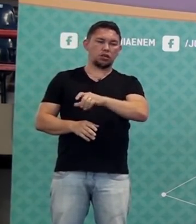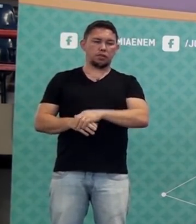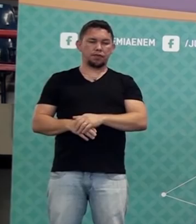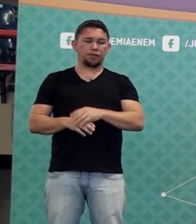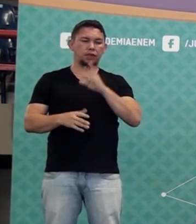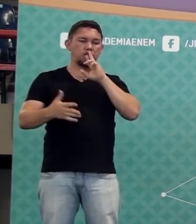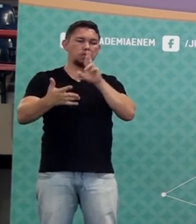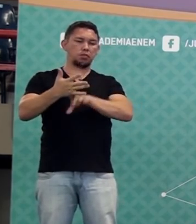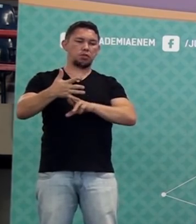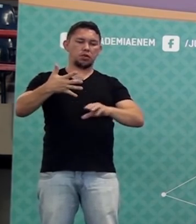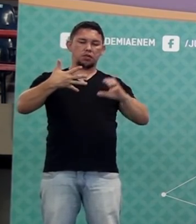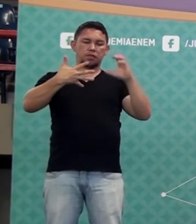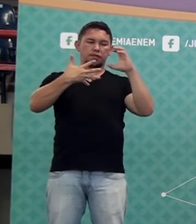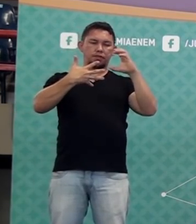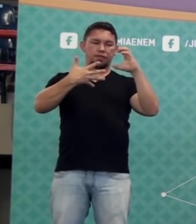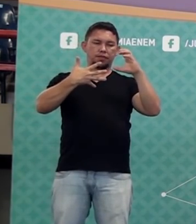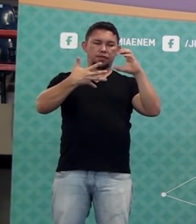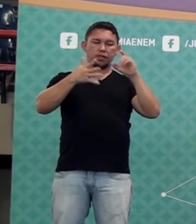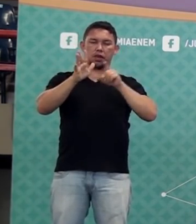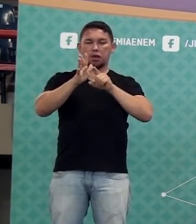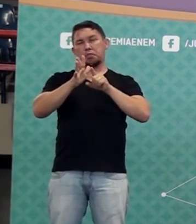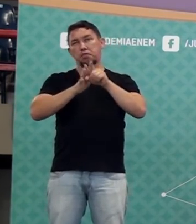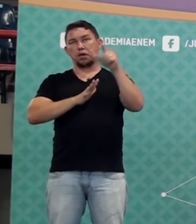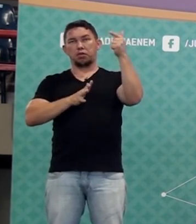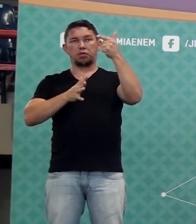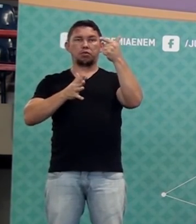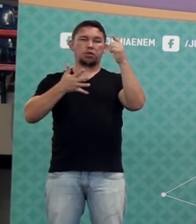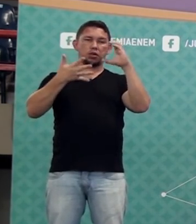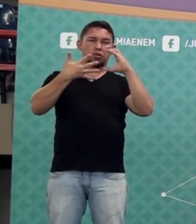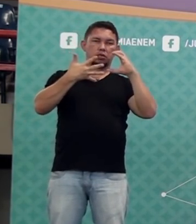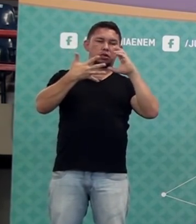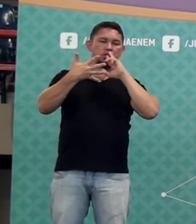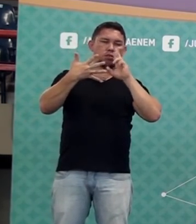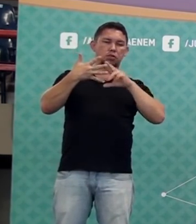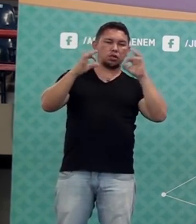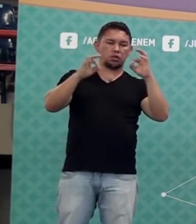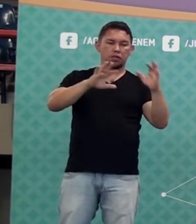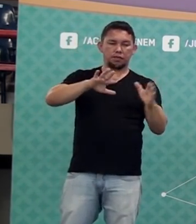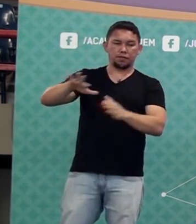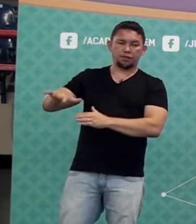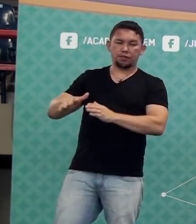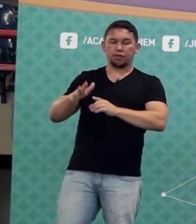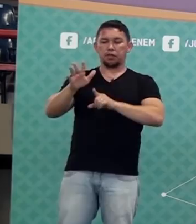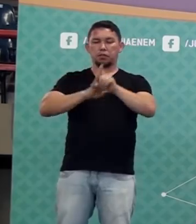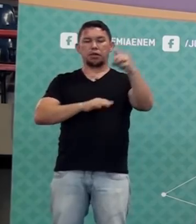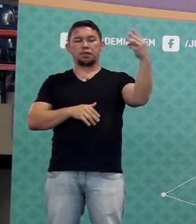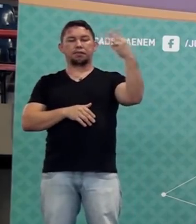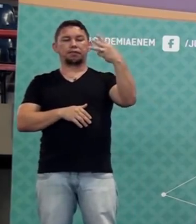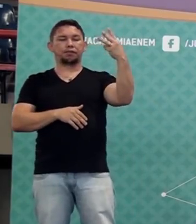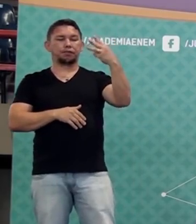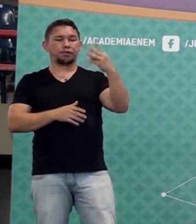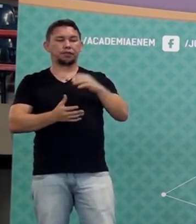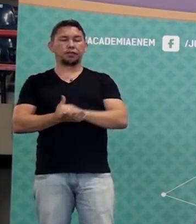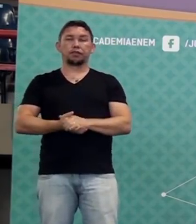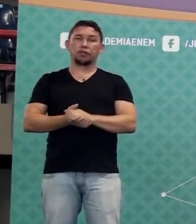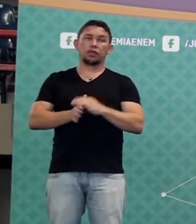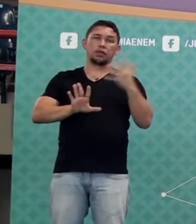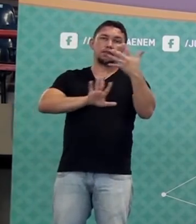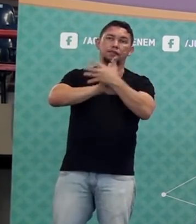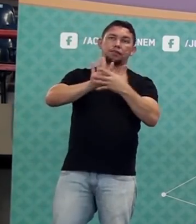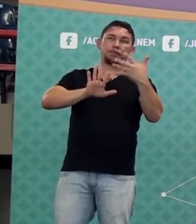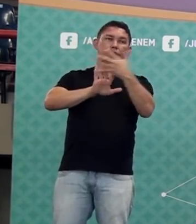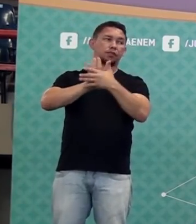C de casa. Segunda questão, C de casa. Vamos em frente. Terceira questão, é um